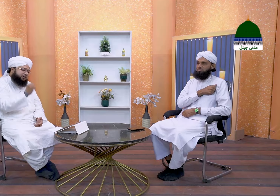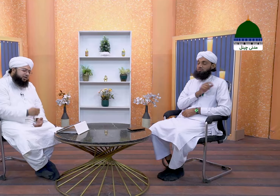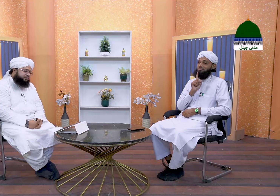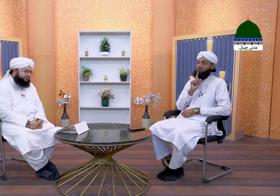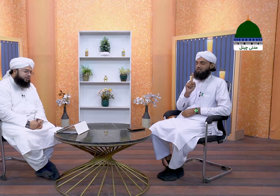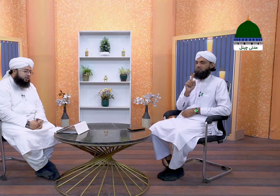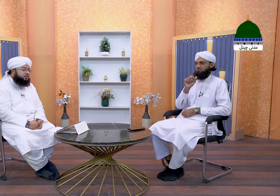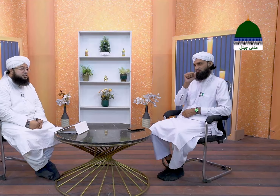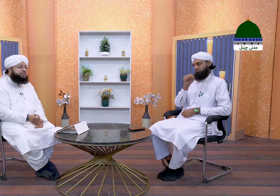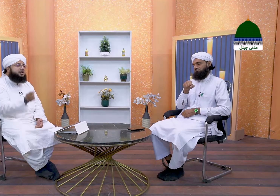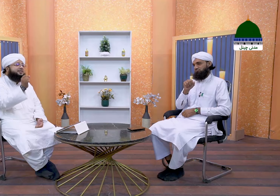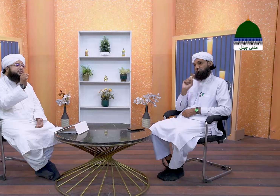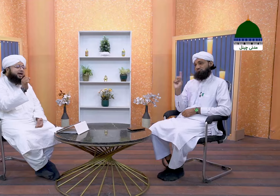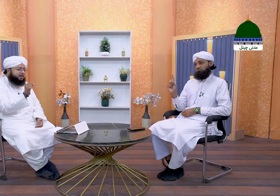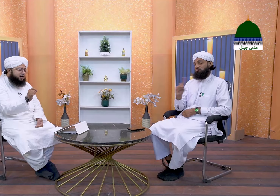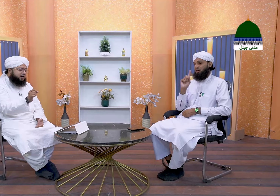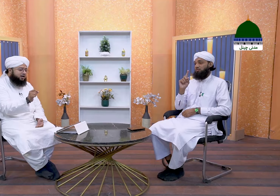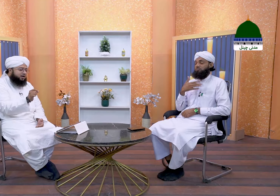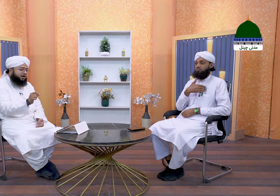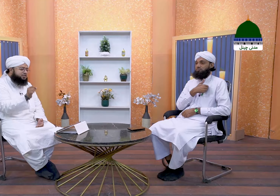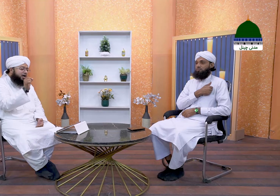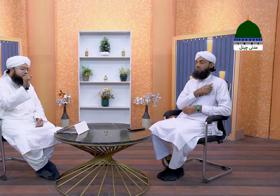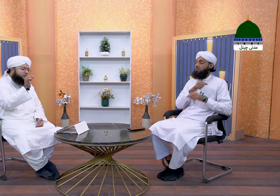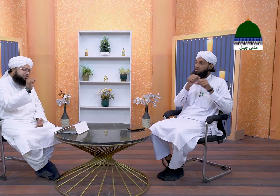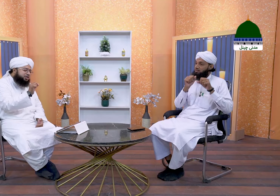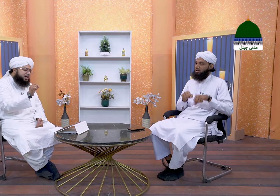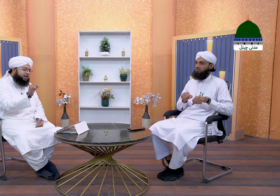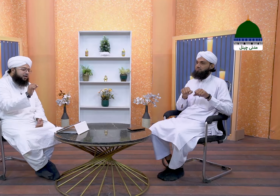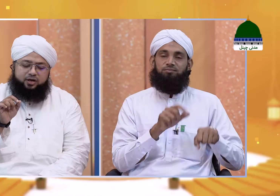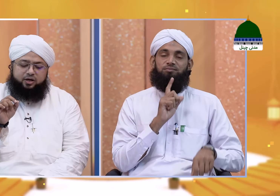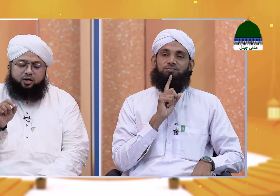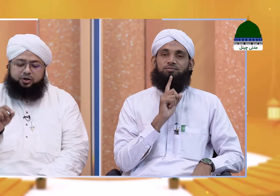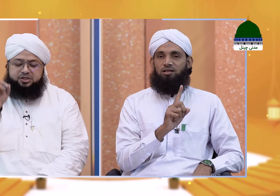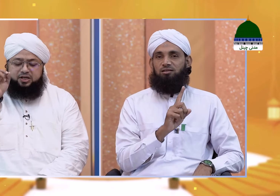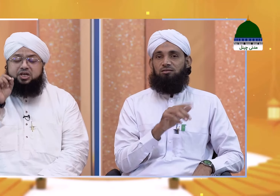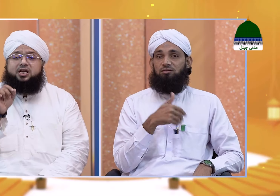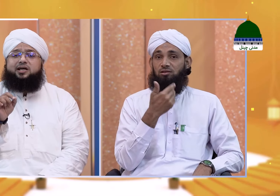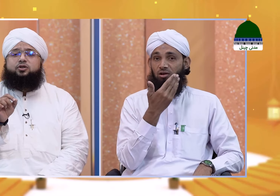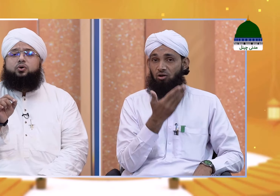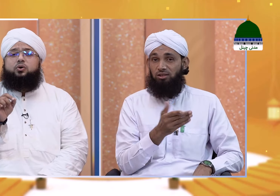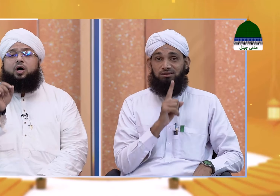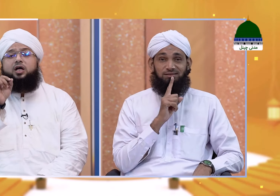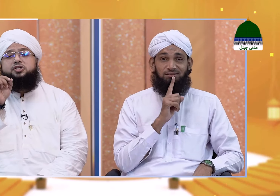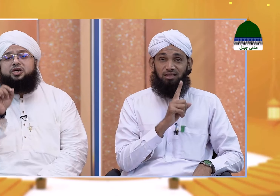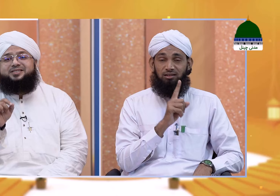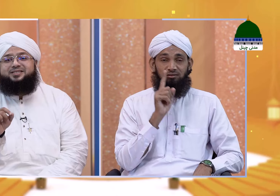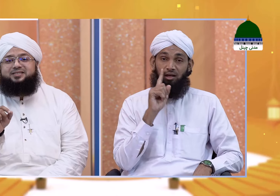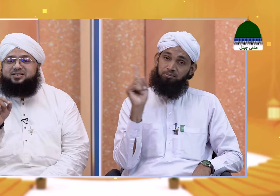ہے جس کا ذائقہ ہر جان کو چکھنا ہے، اور اس حقیقت کو ہر شخص